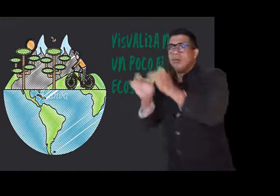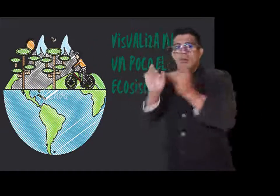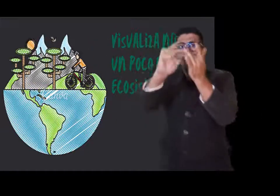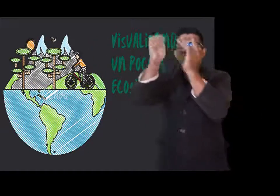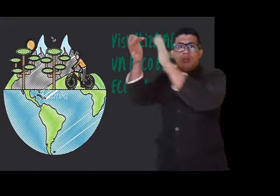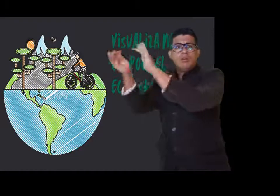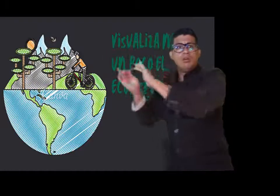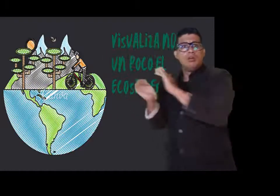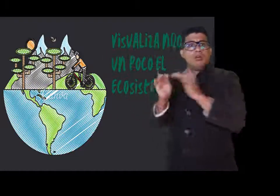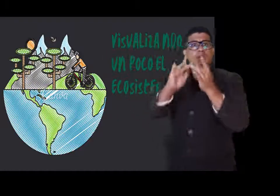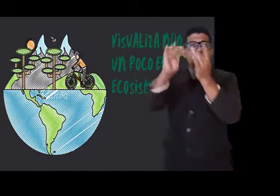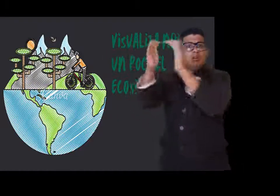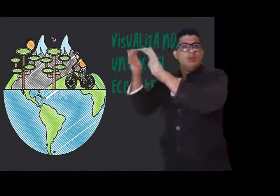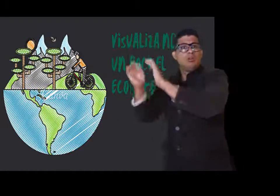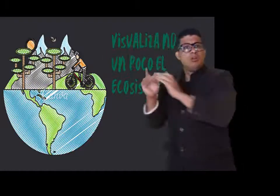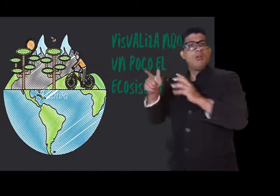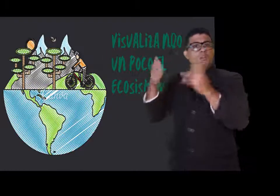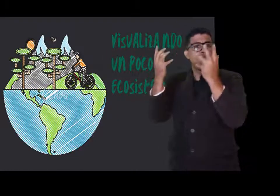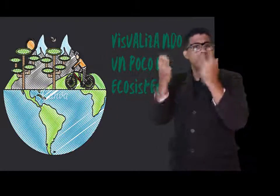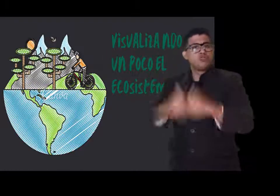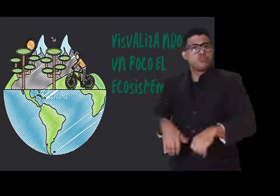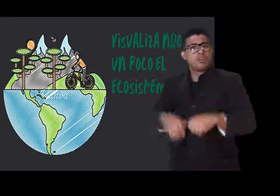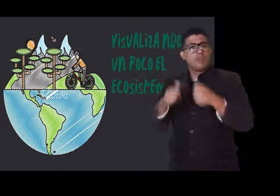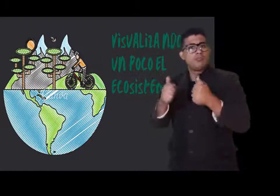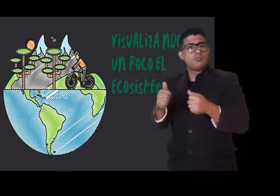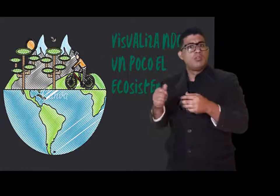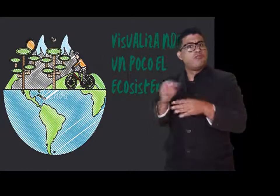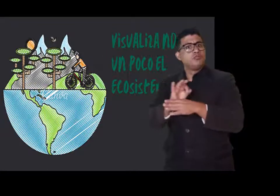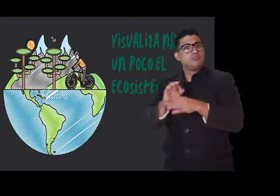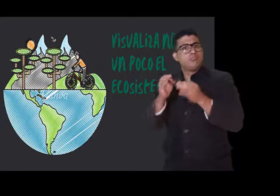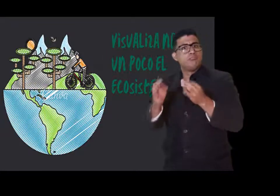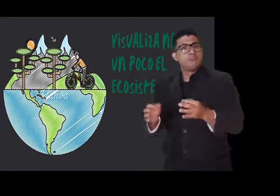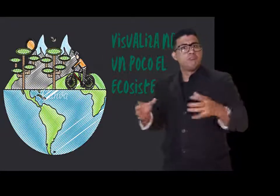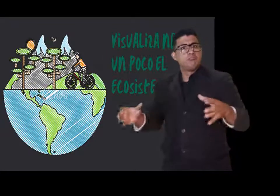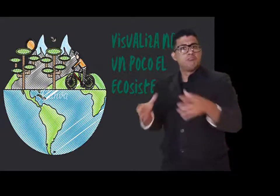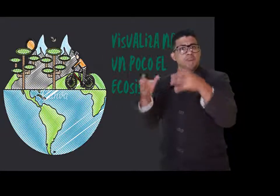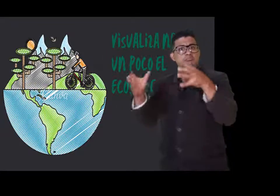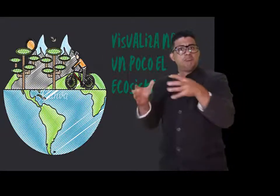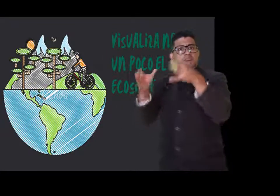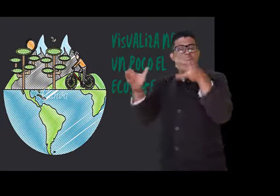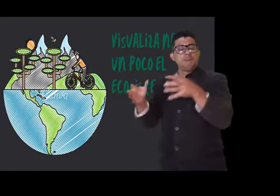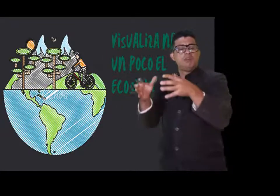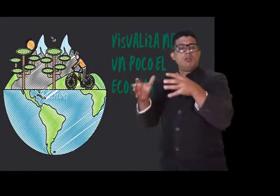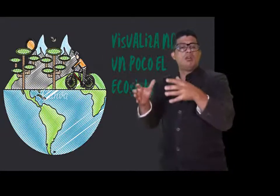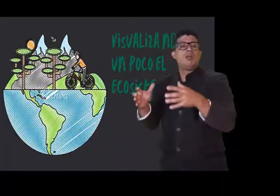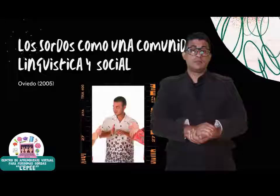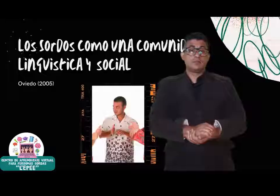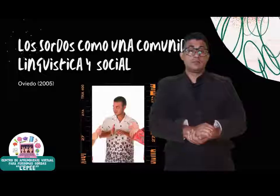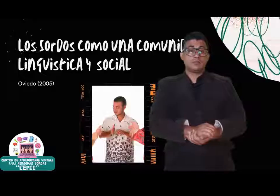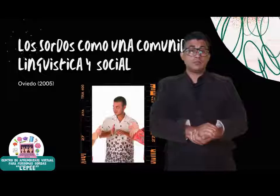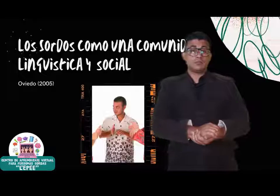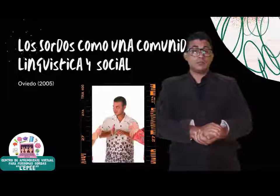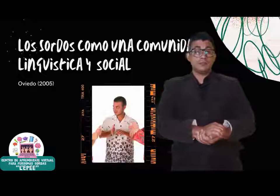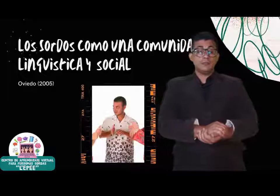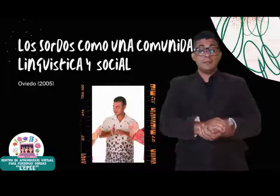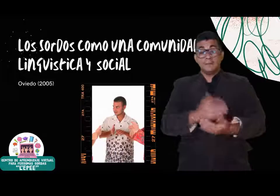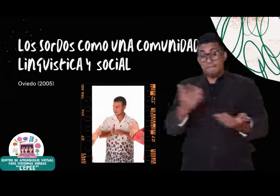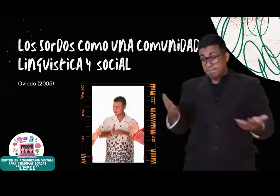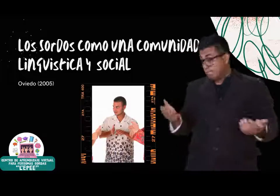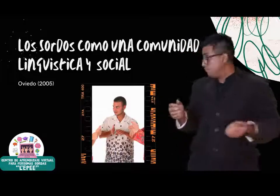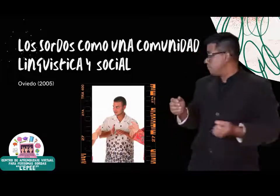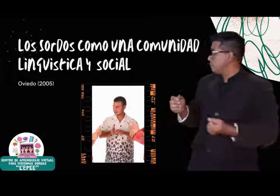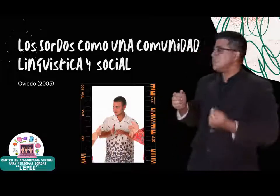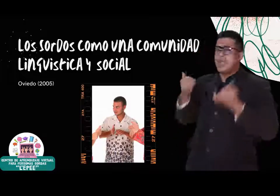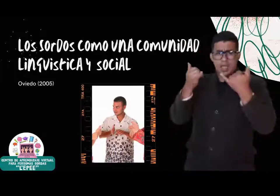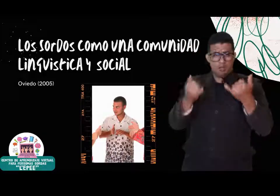hay una conexión para que entonces pueda funcionar todos estos elementos de